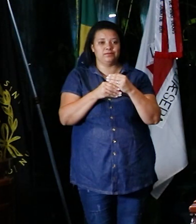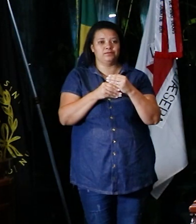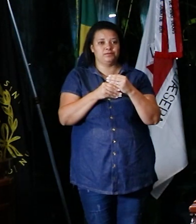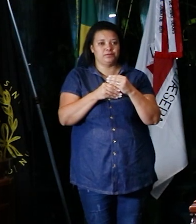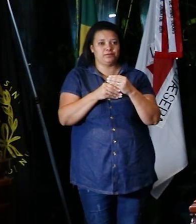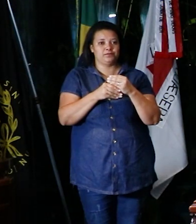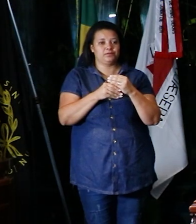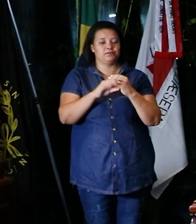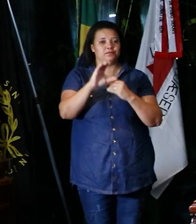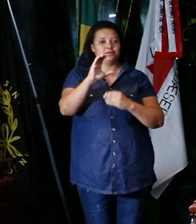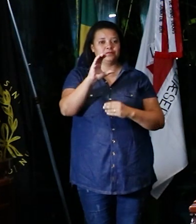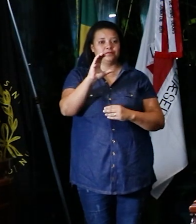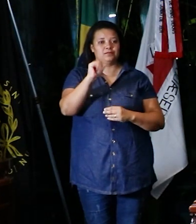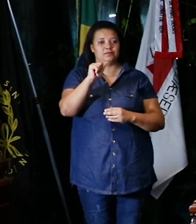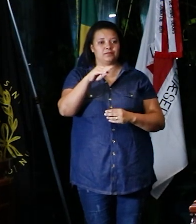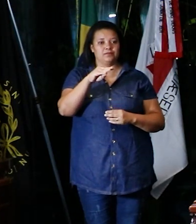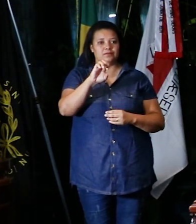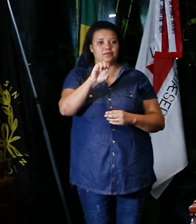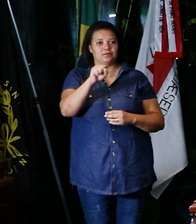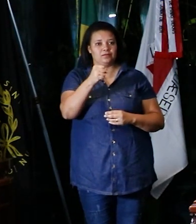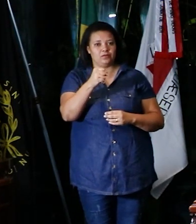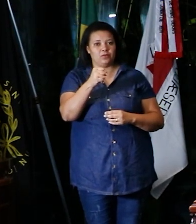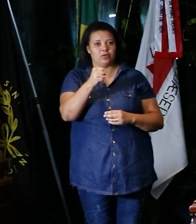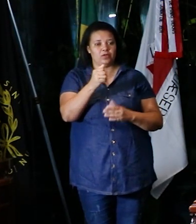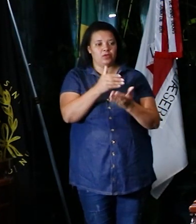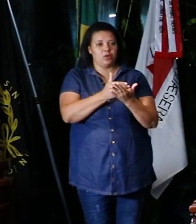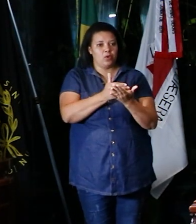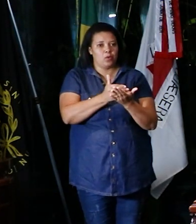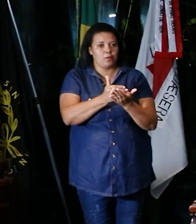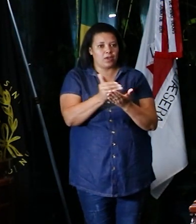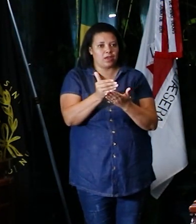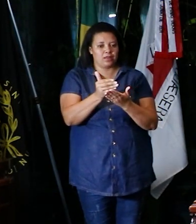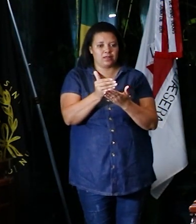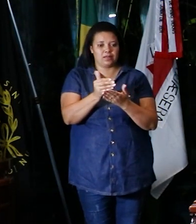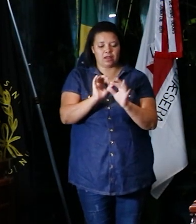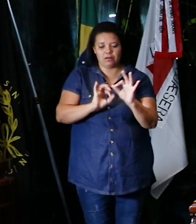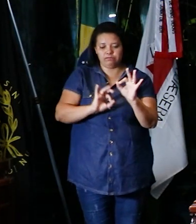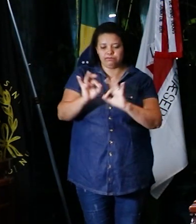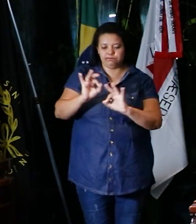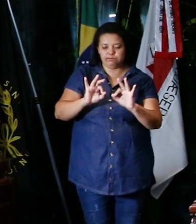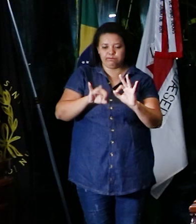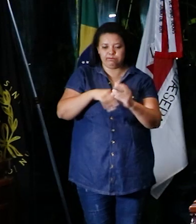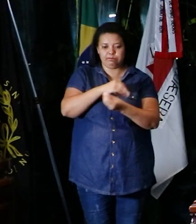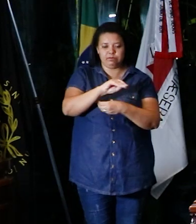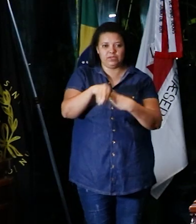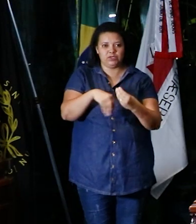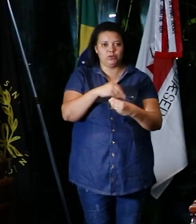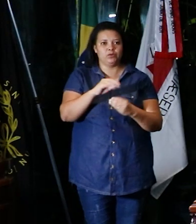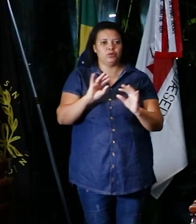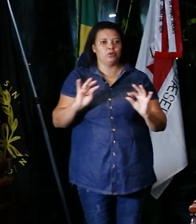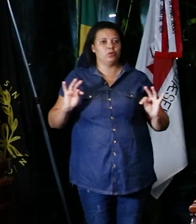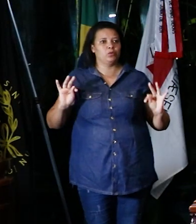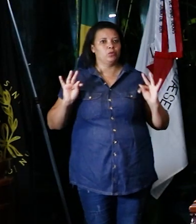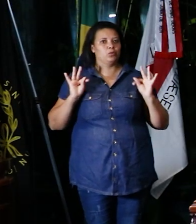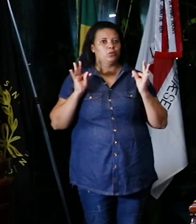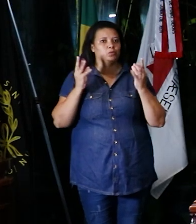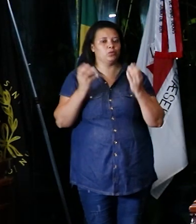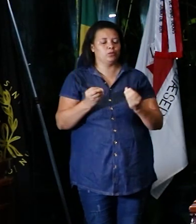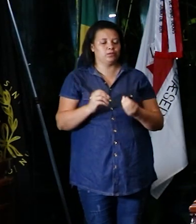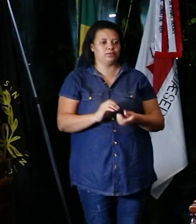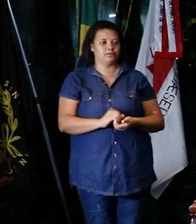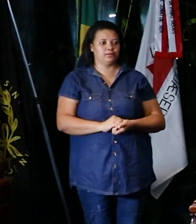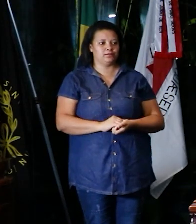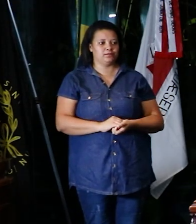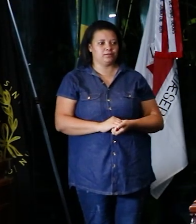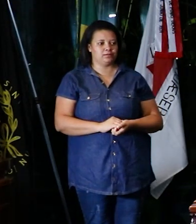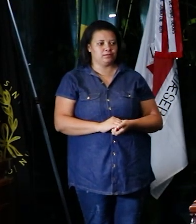que o Camões vai bagunçar completamente, né? Então, em